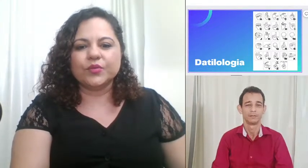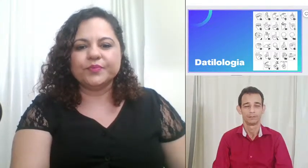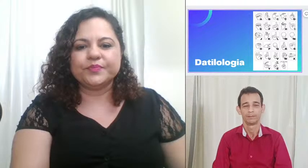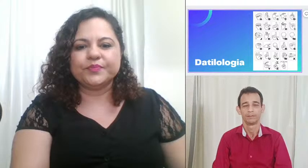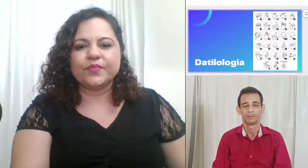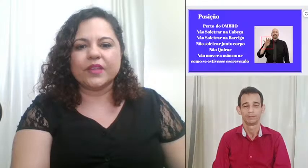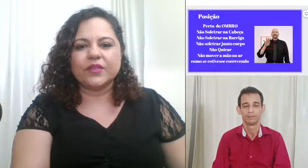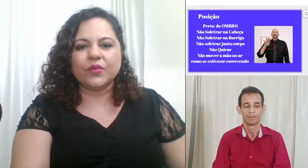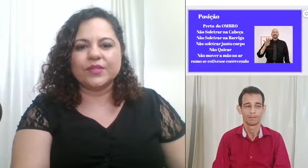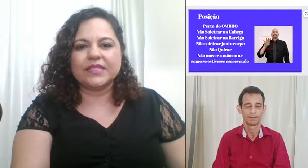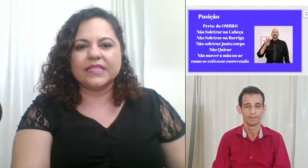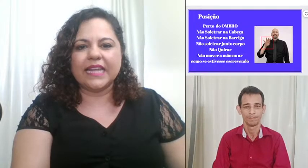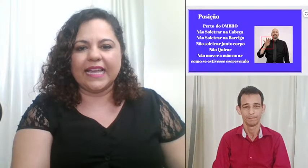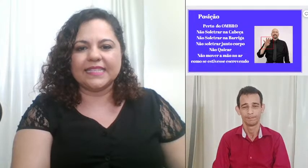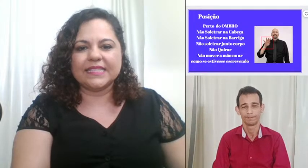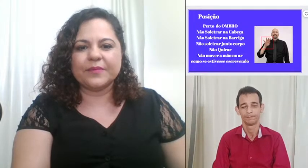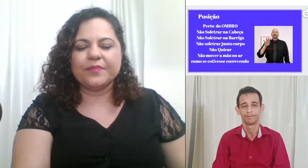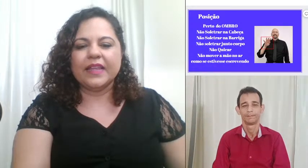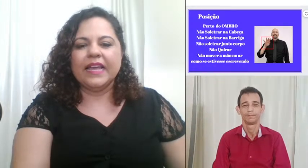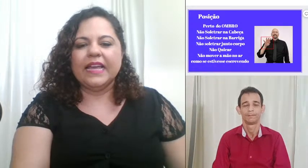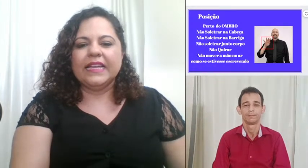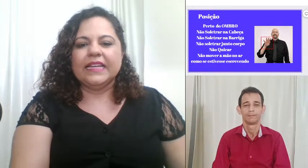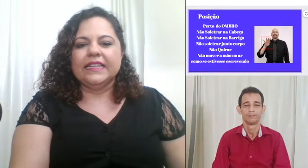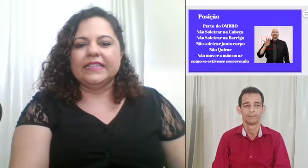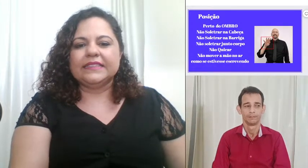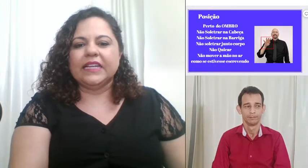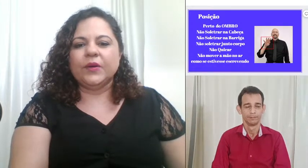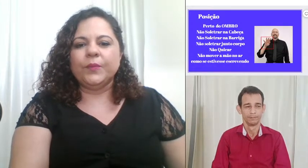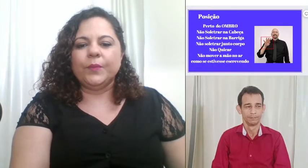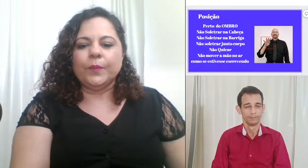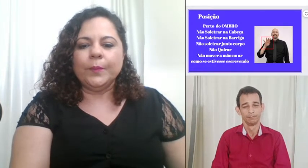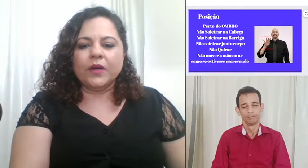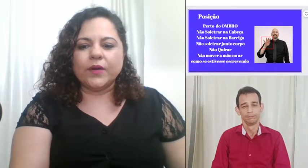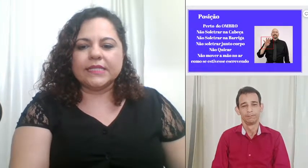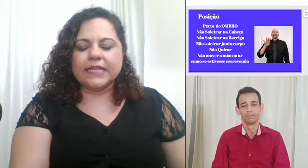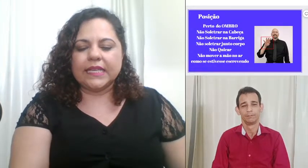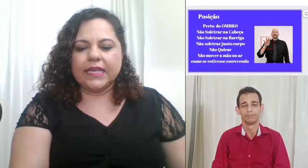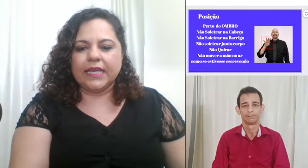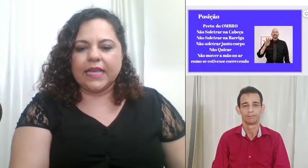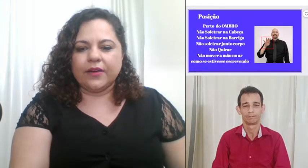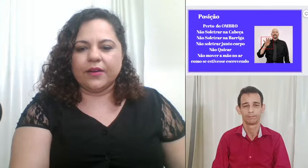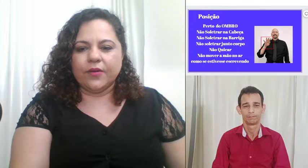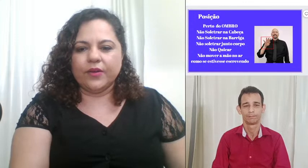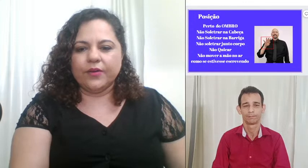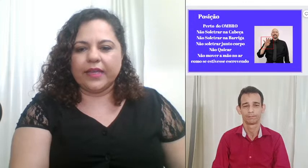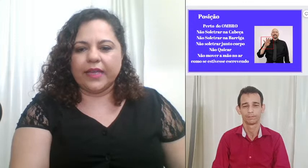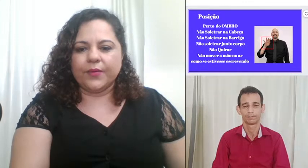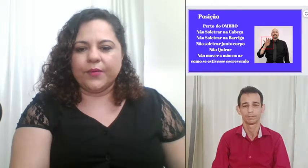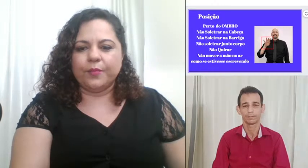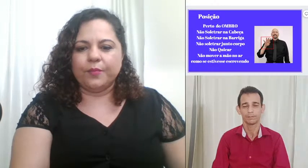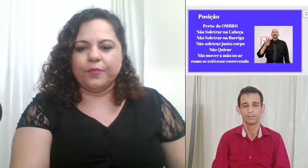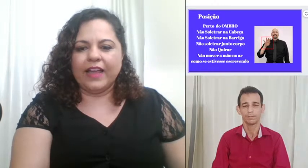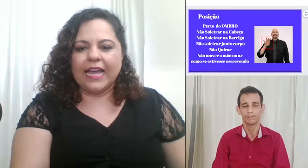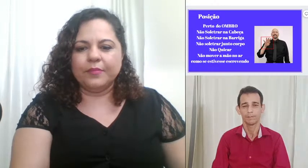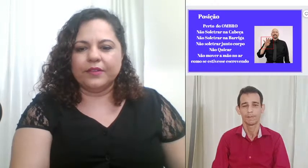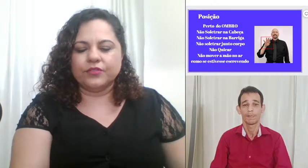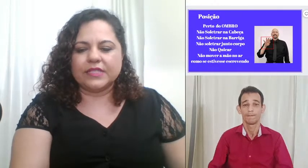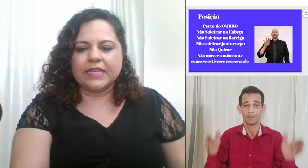dos sinais então uma coisa que agora eu quero falar pra vocês